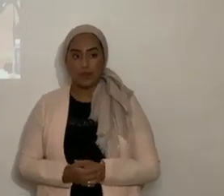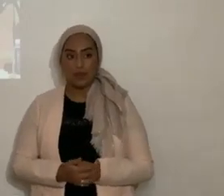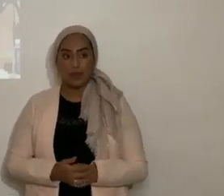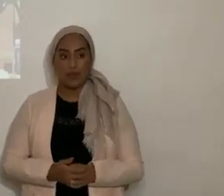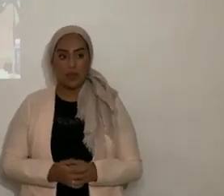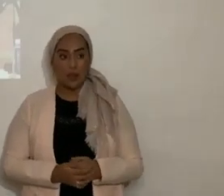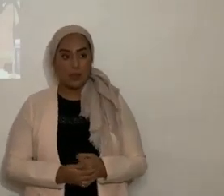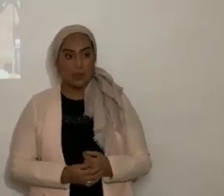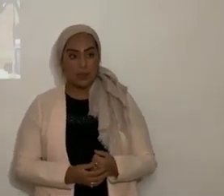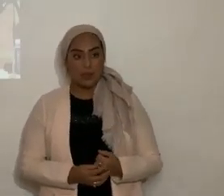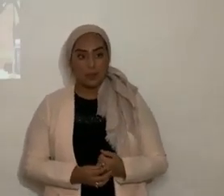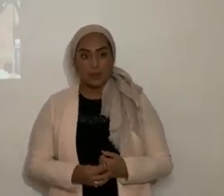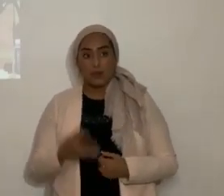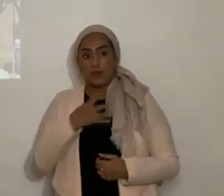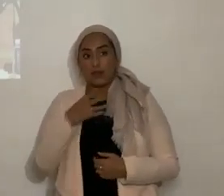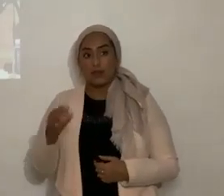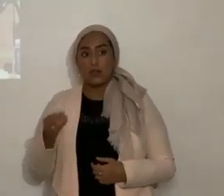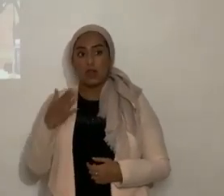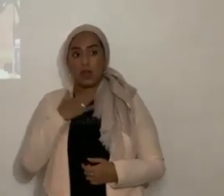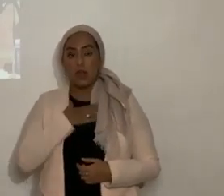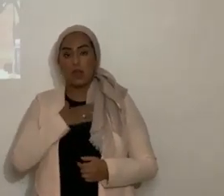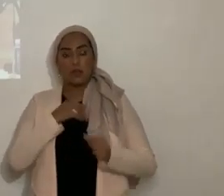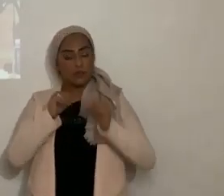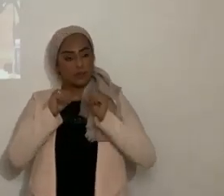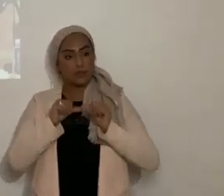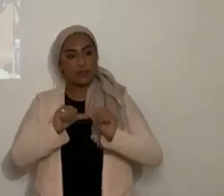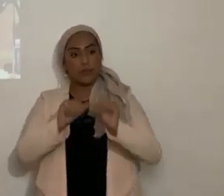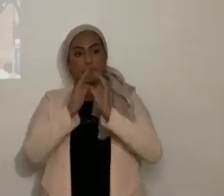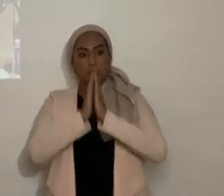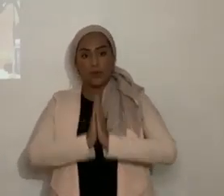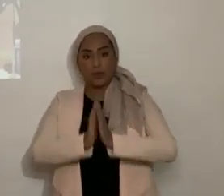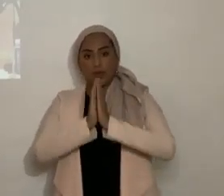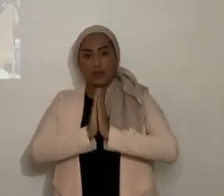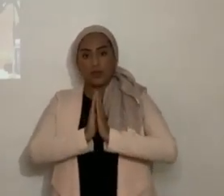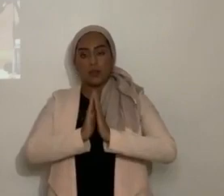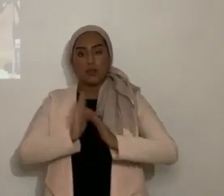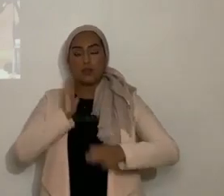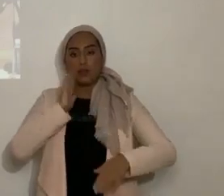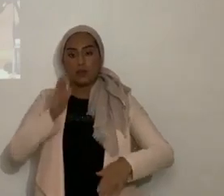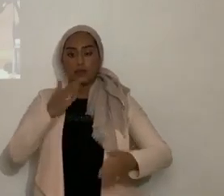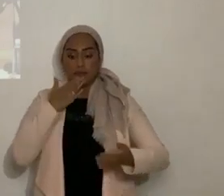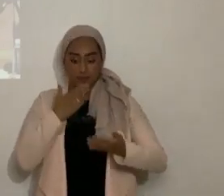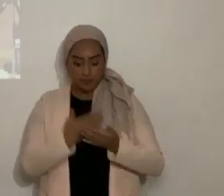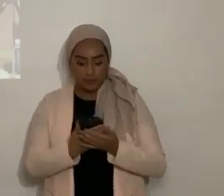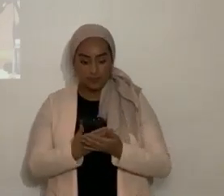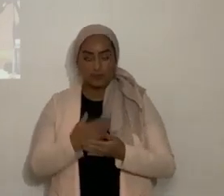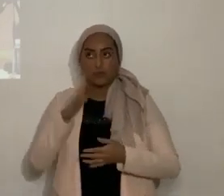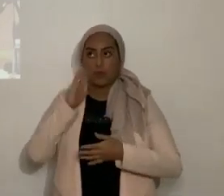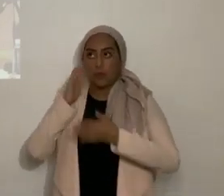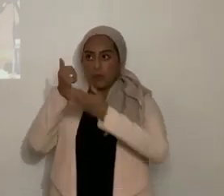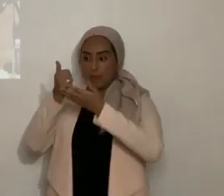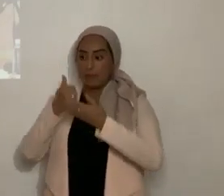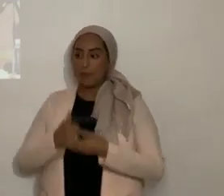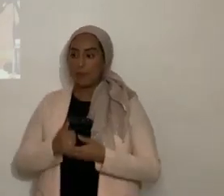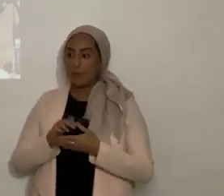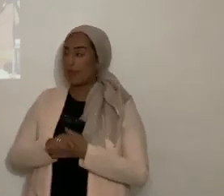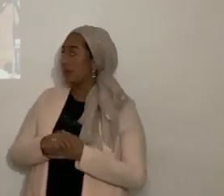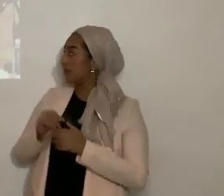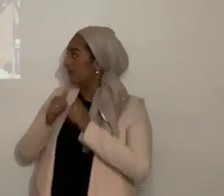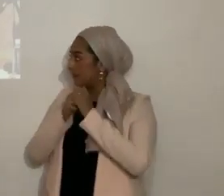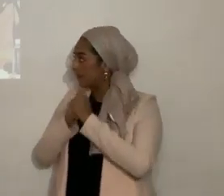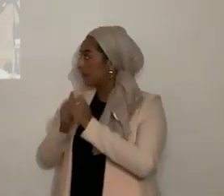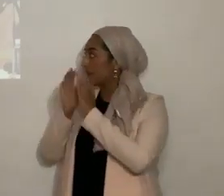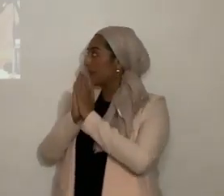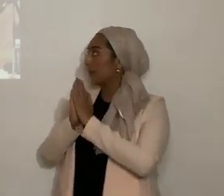Se resolverá. Y yo seguiré orando. Estaré bien y tú me ayudarás. Seguiré